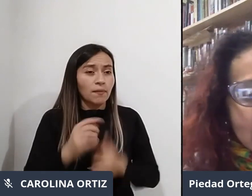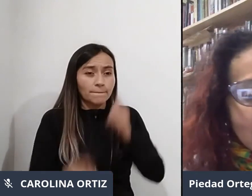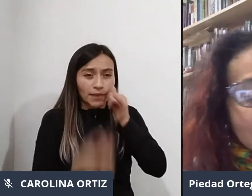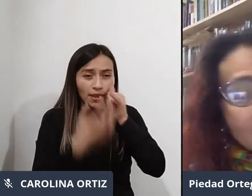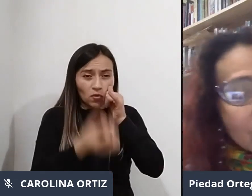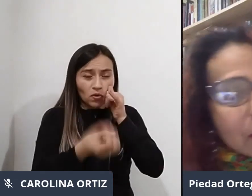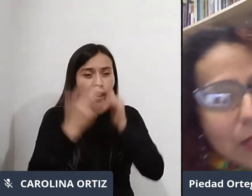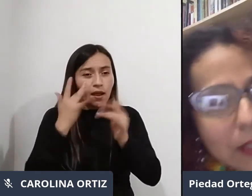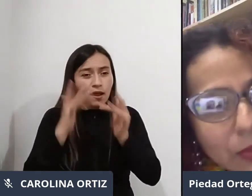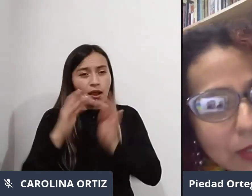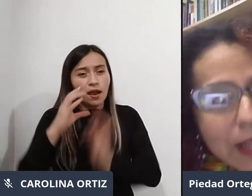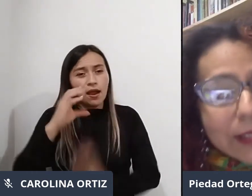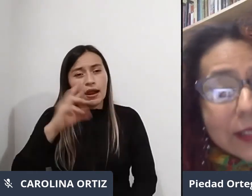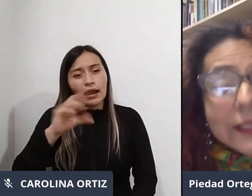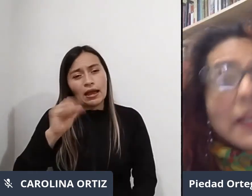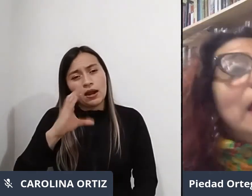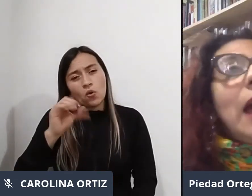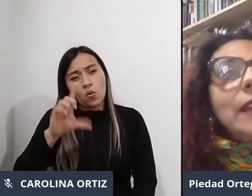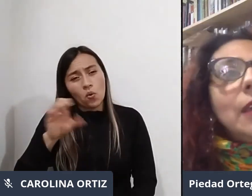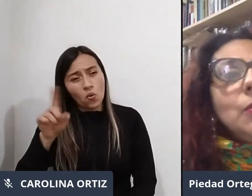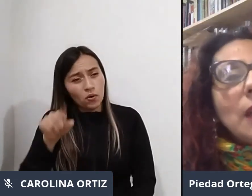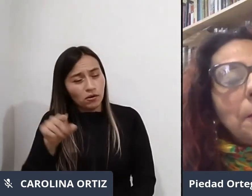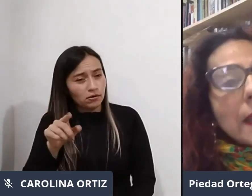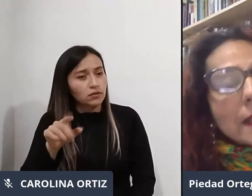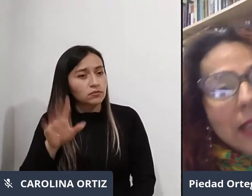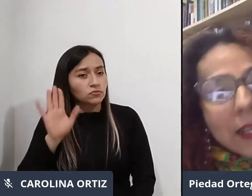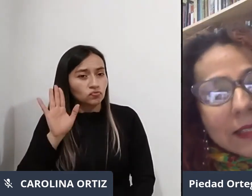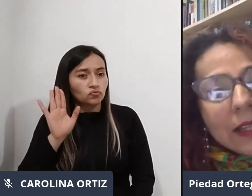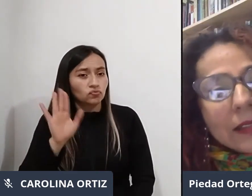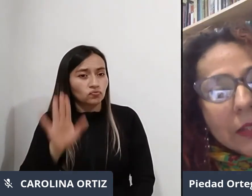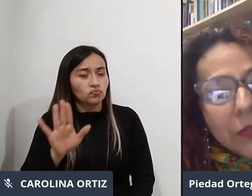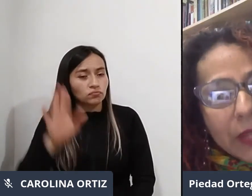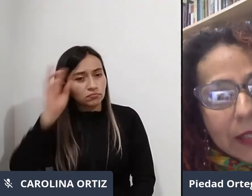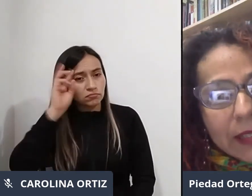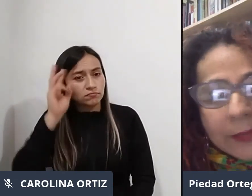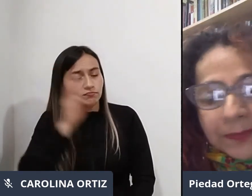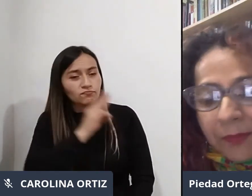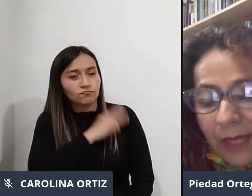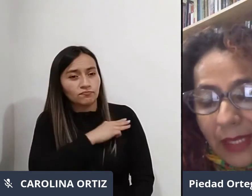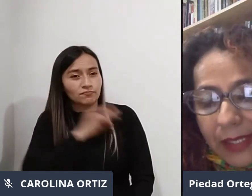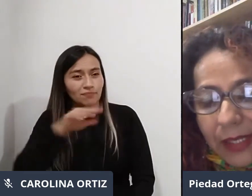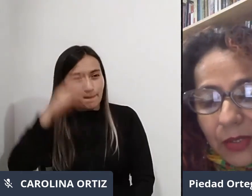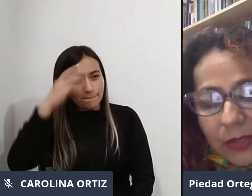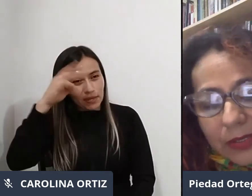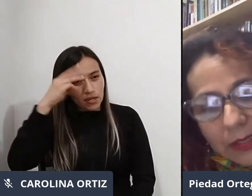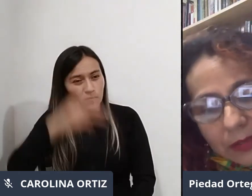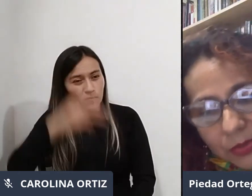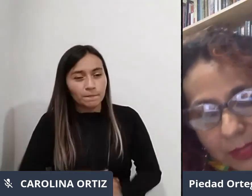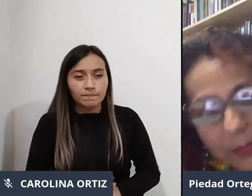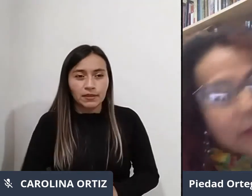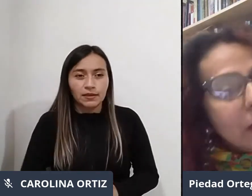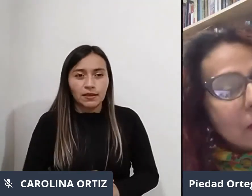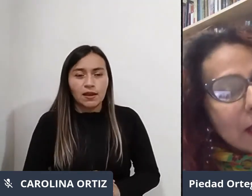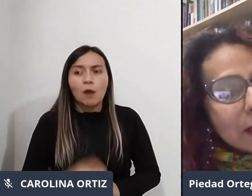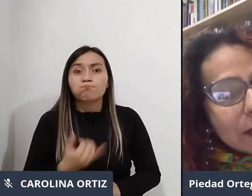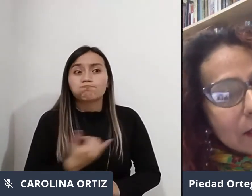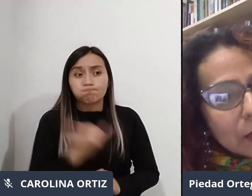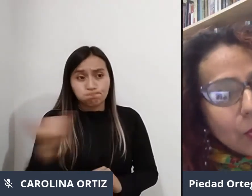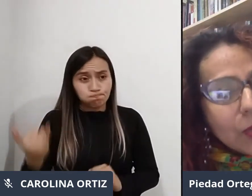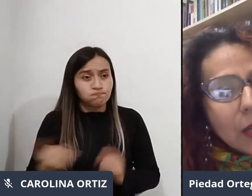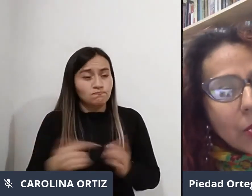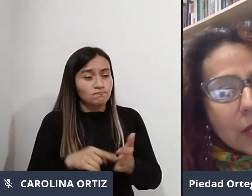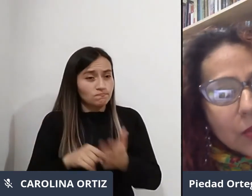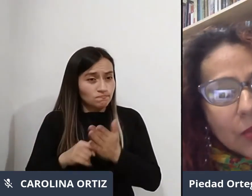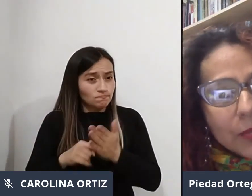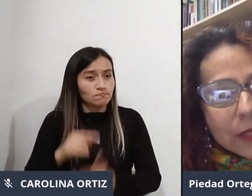del Ejército de Liberación Nacional. Es decir, aquí hay una presencia de Freire Y creo, y justamente nuestra licenciatura